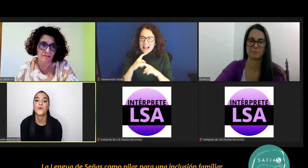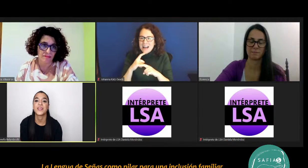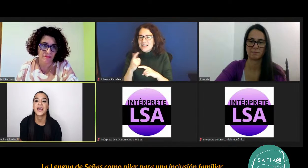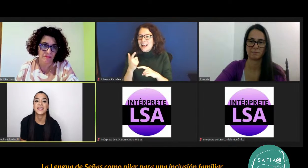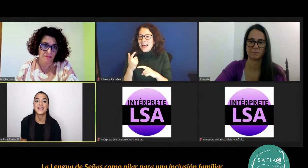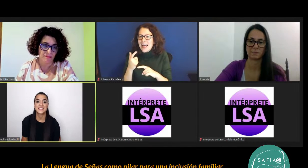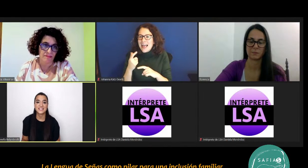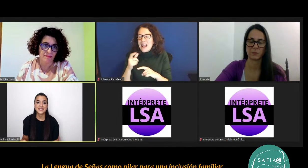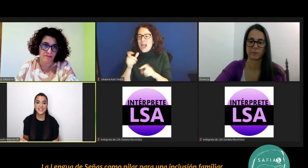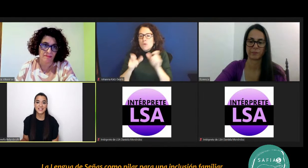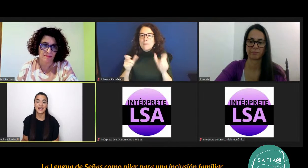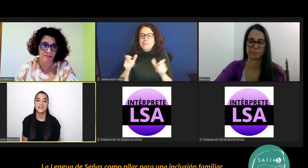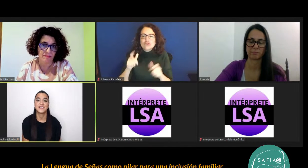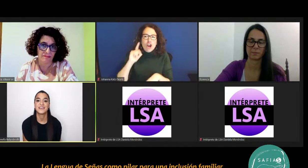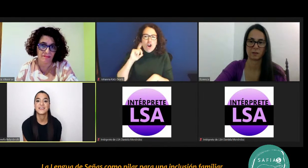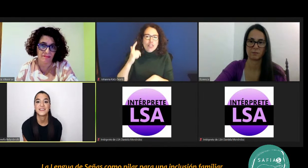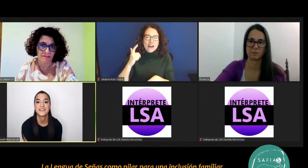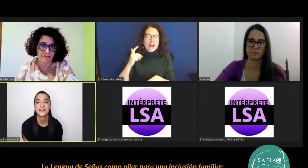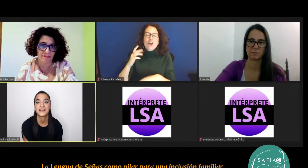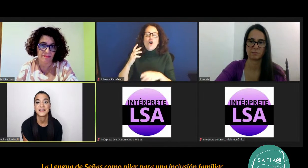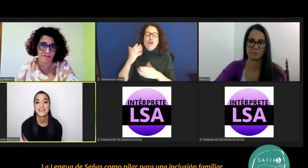Nuestra comunidad necesita